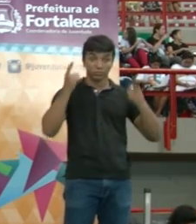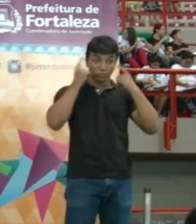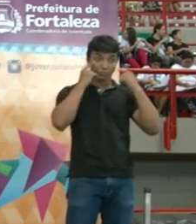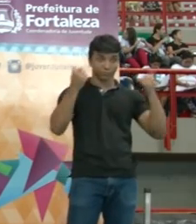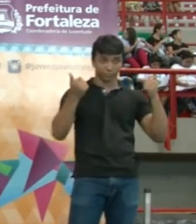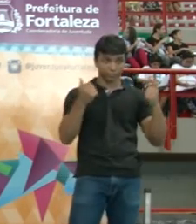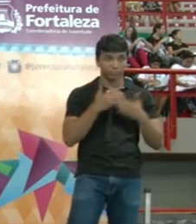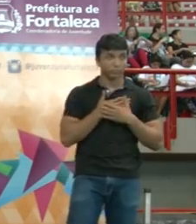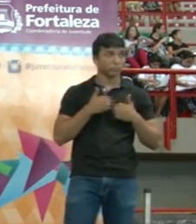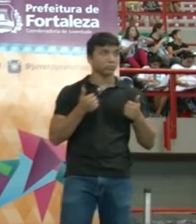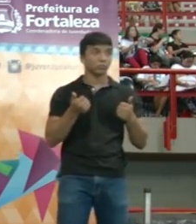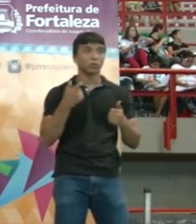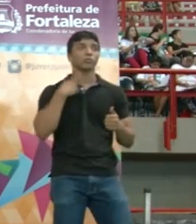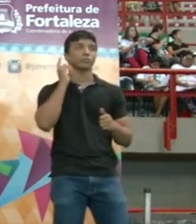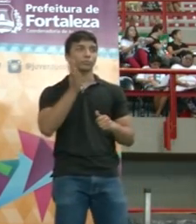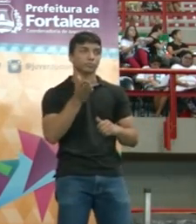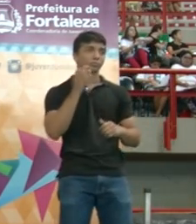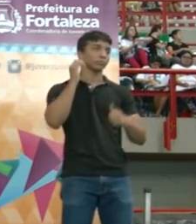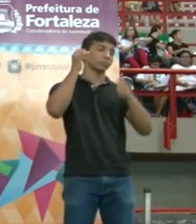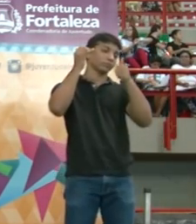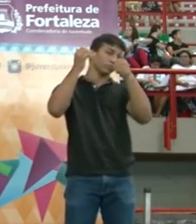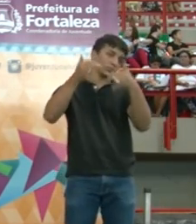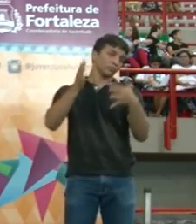Bem, meus queridos, como eu disse para vocês,